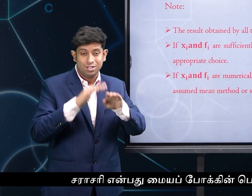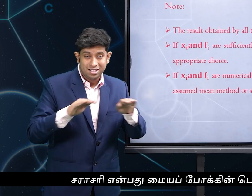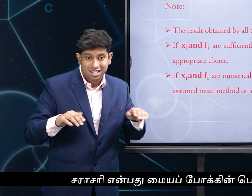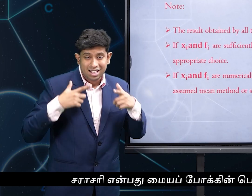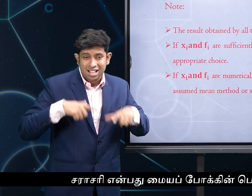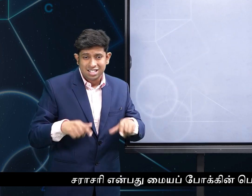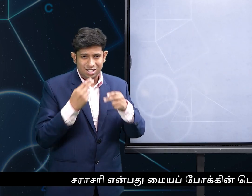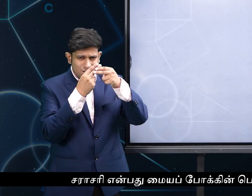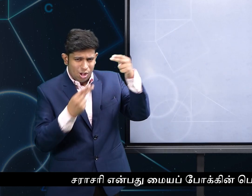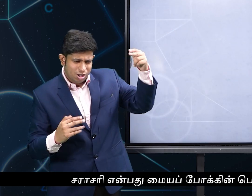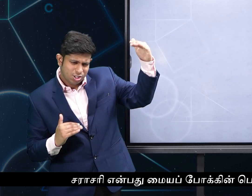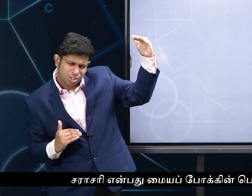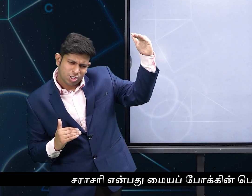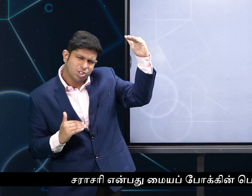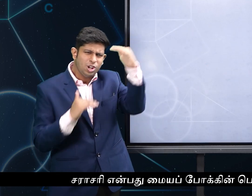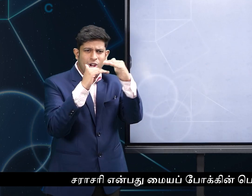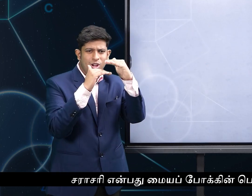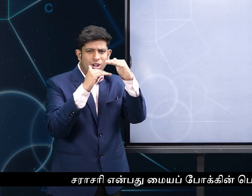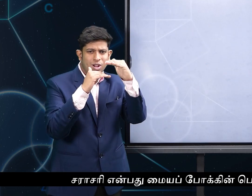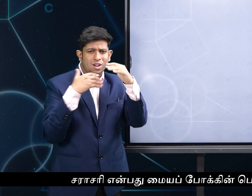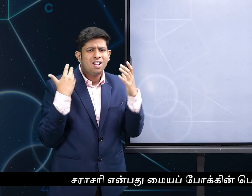சராசரி என்பது மையப்போக்கின் பொதுவான அளவீடு ஆகும்.